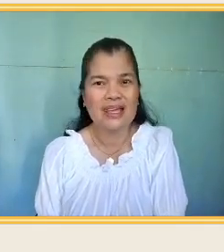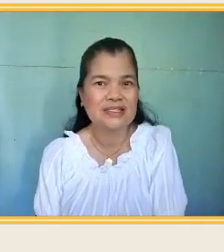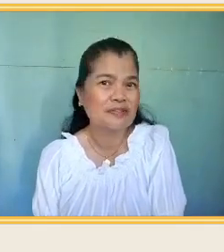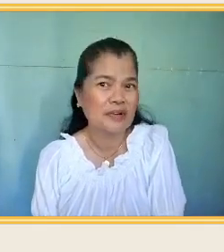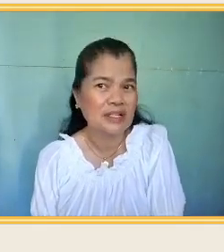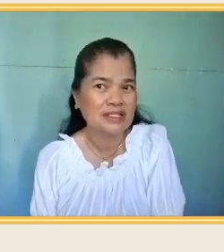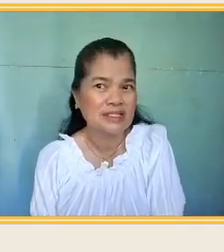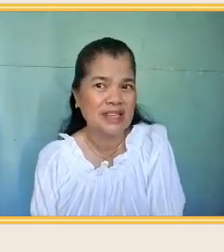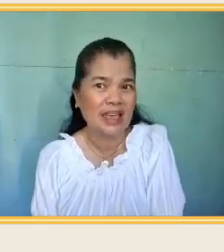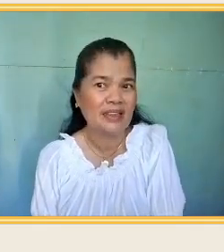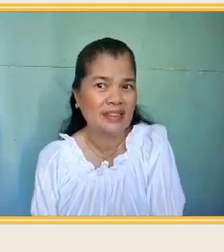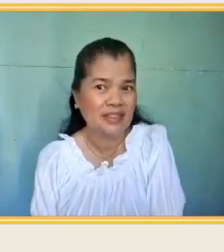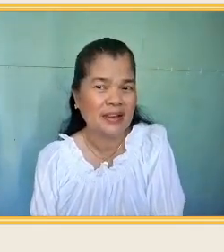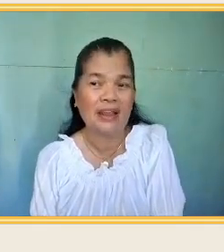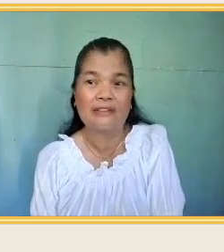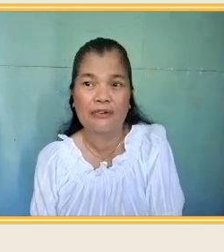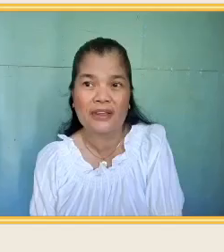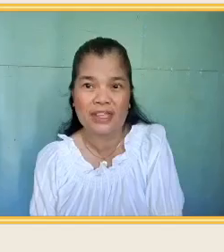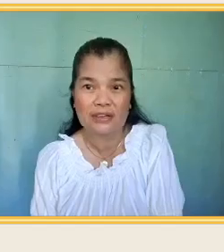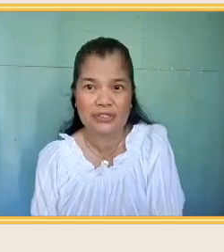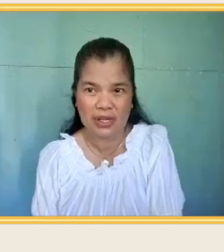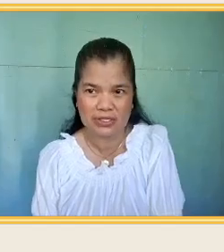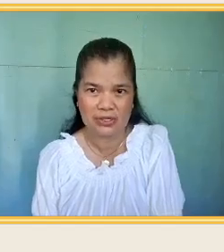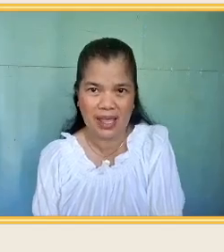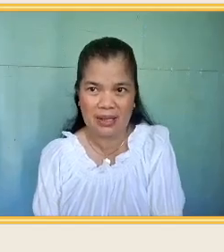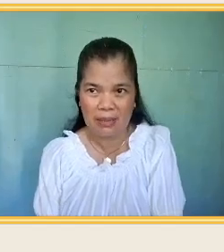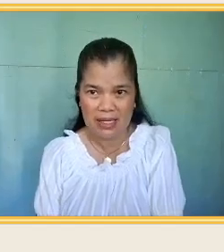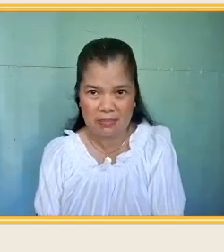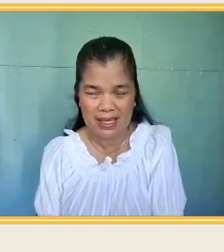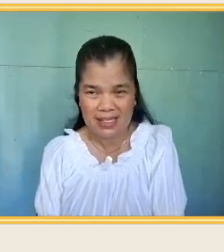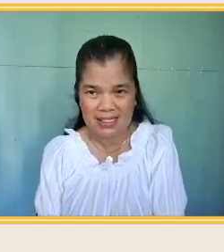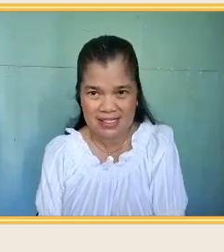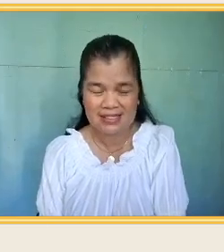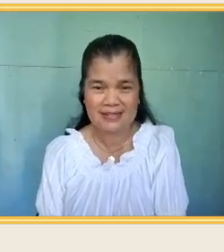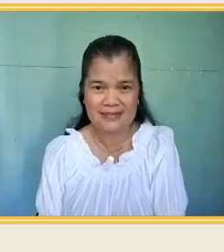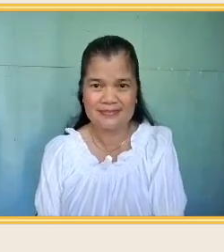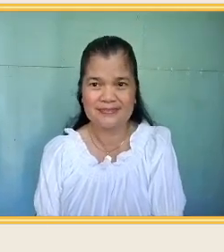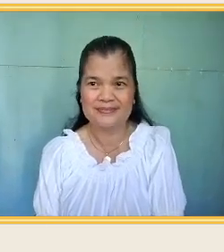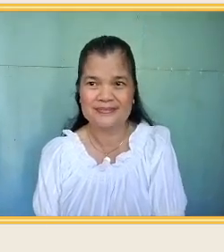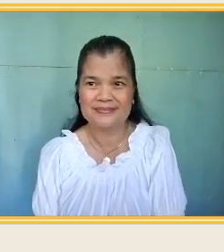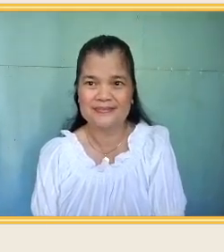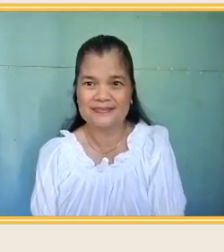Who can guess the first, second, third, and fourth illustration? Anybody, please?